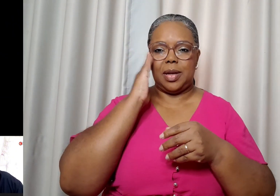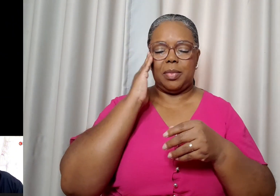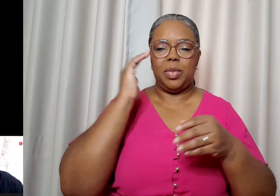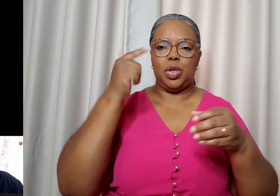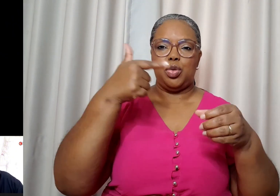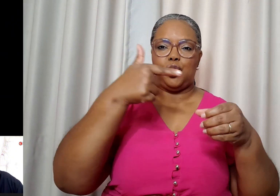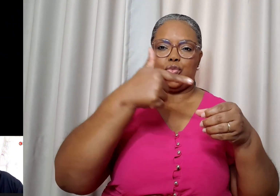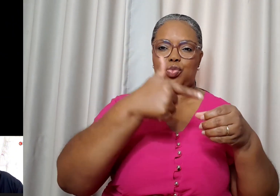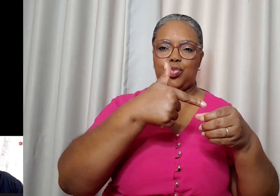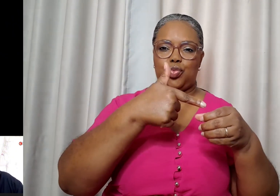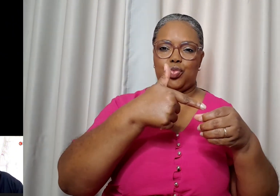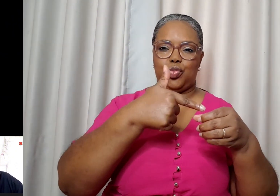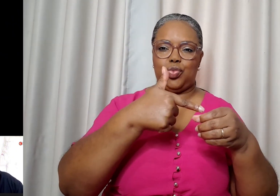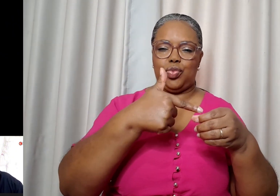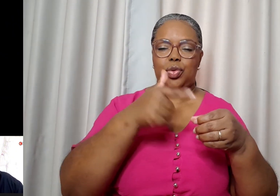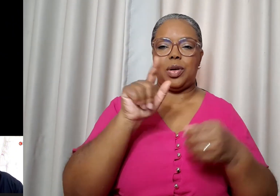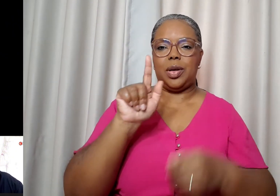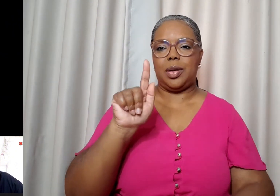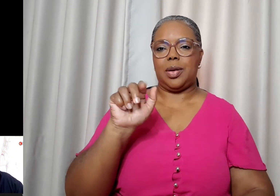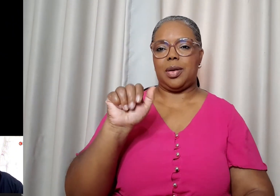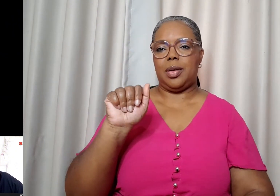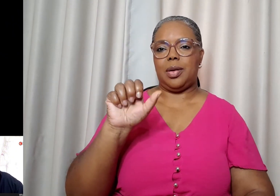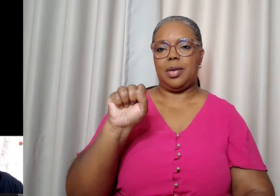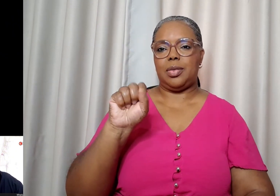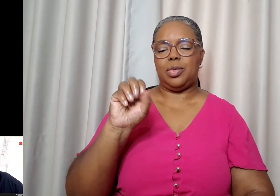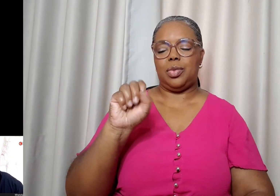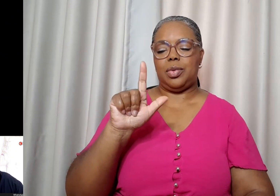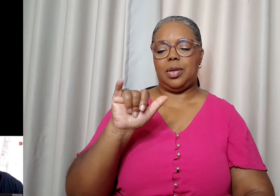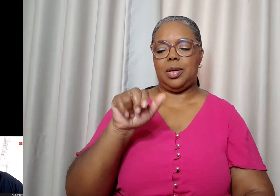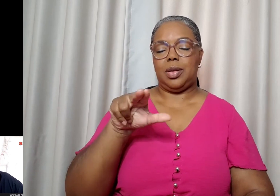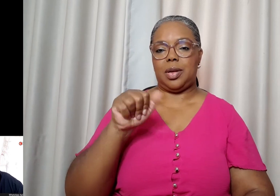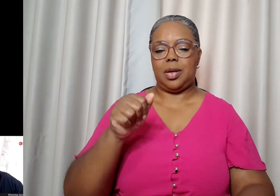Porque é ali que Jesus nasceu.